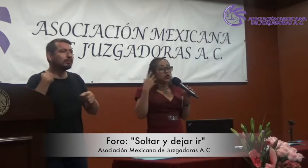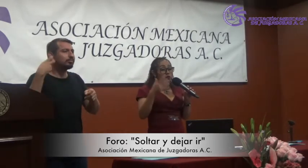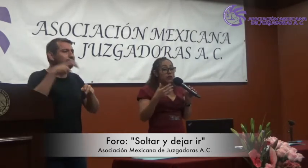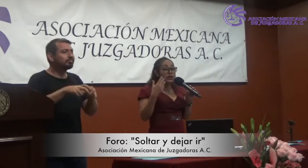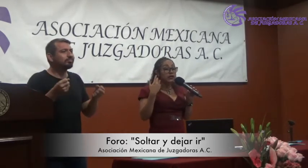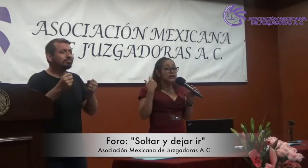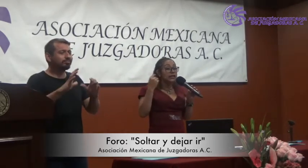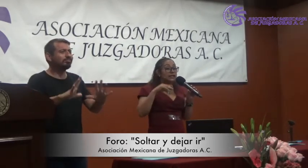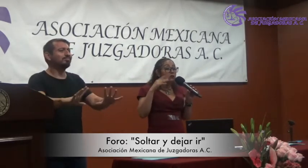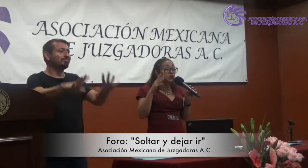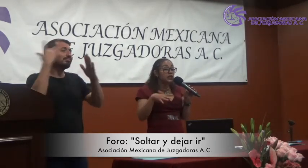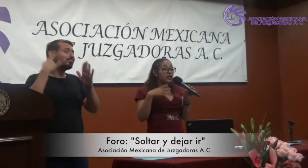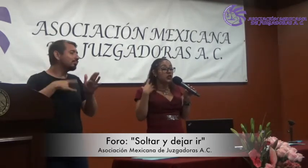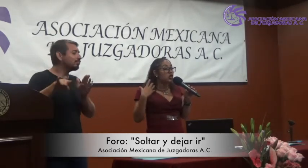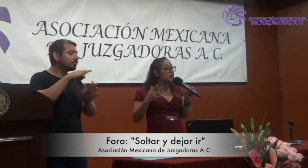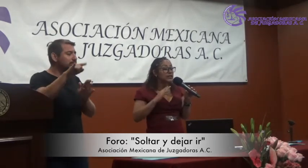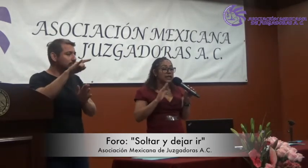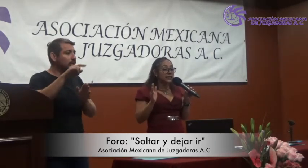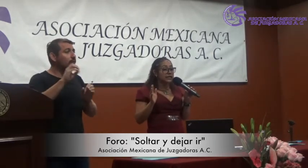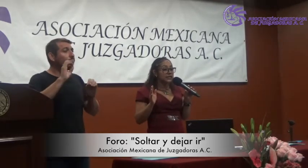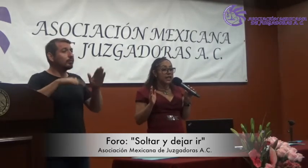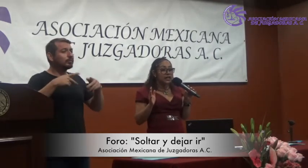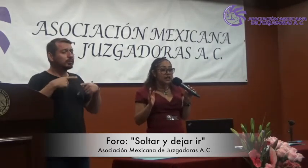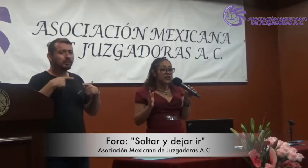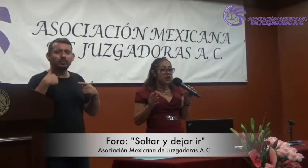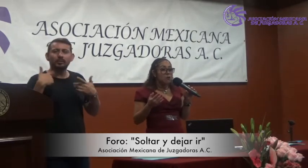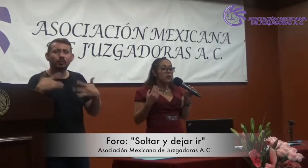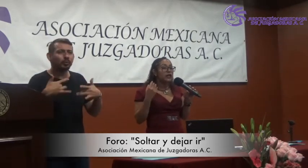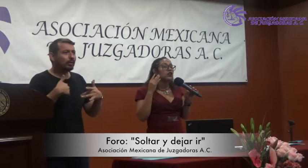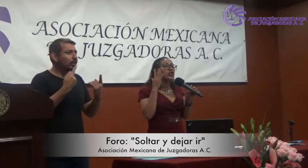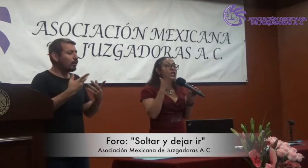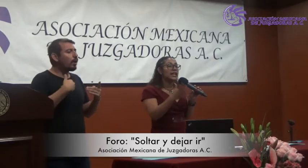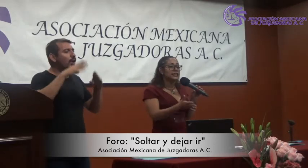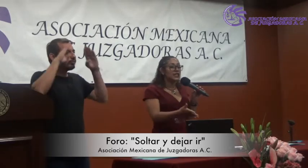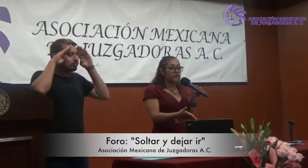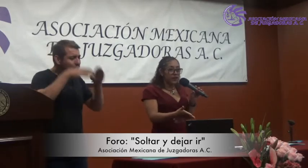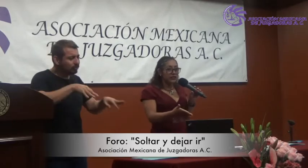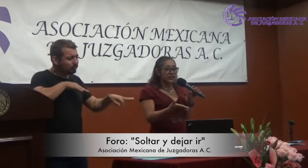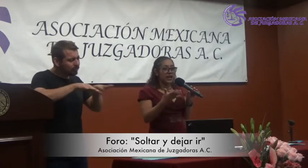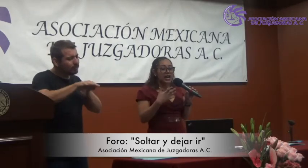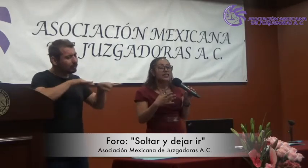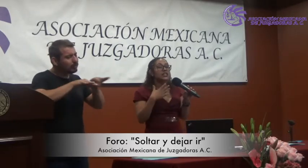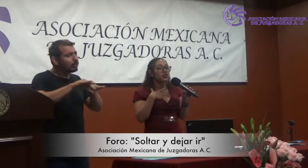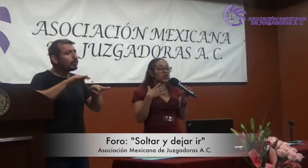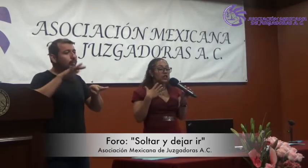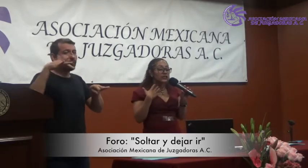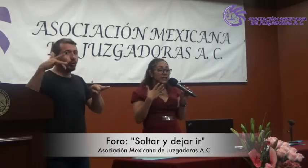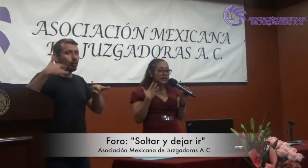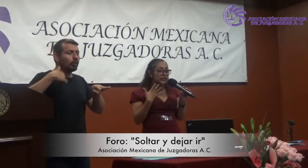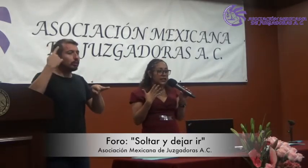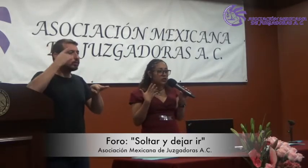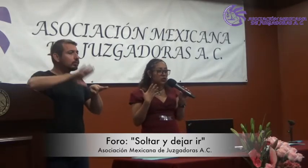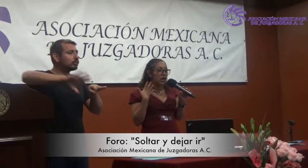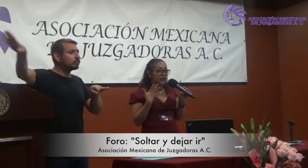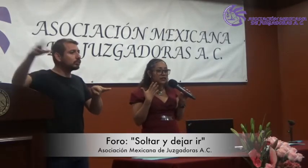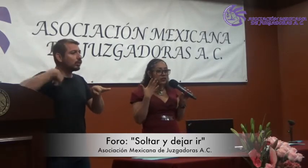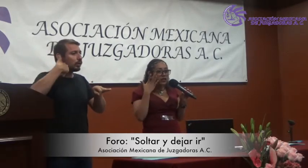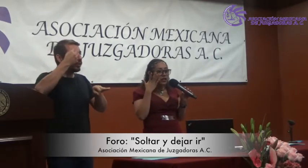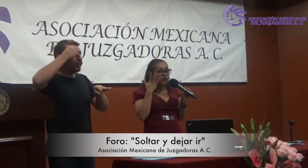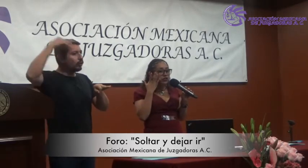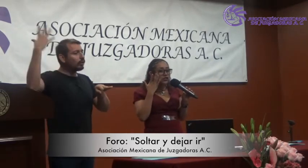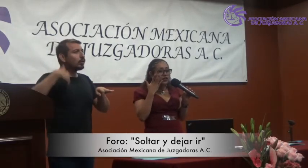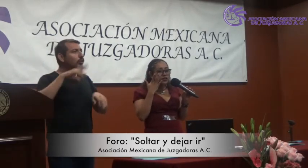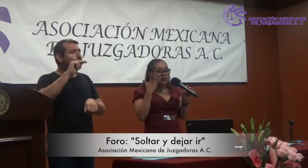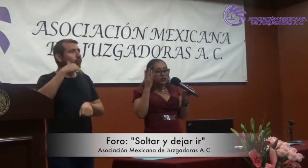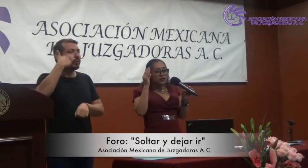trabajan mucho más, están buscando cosas que les distraigan porque no quieren hacer frente a ese dolor que están sintiendo adentro